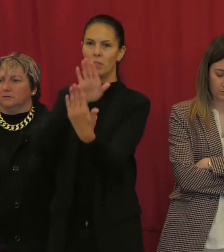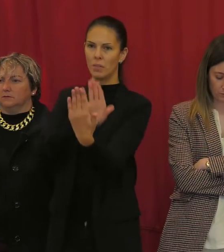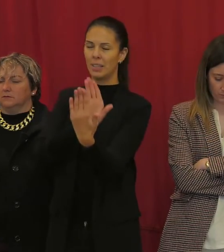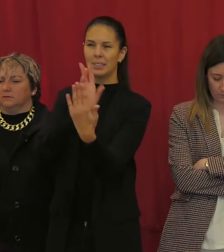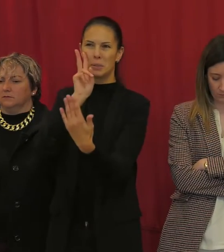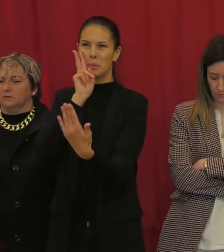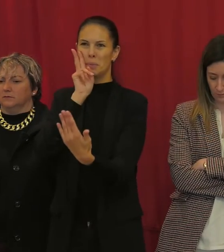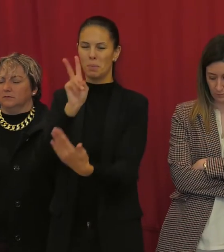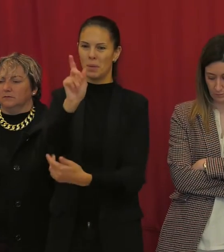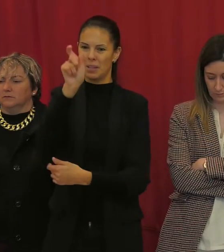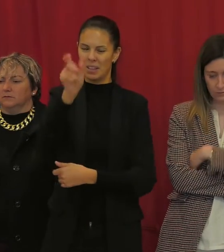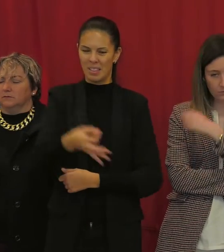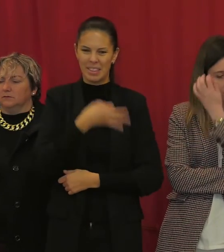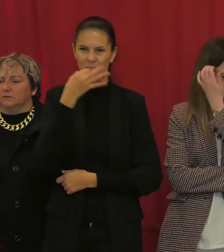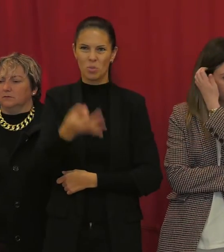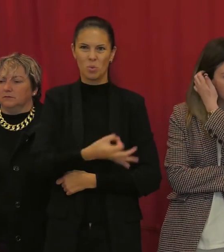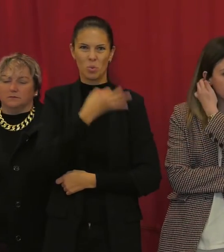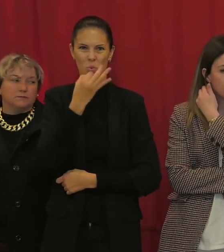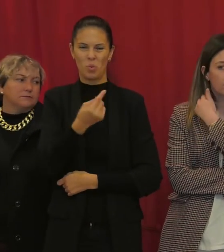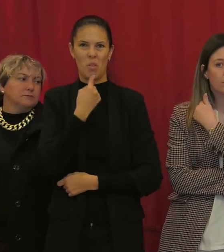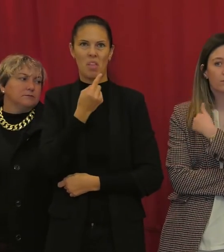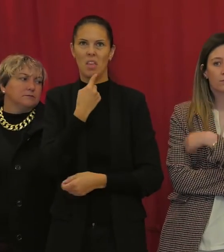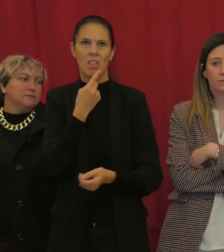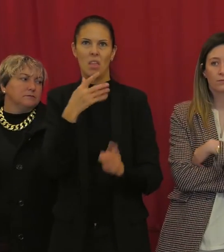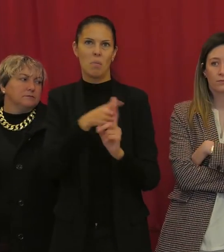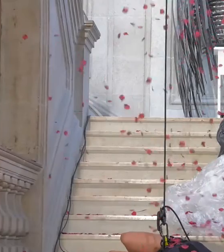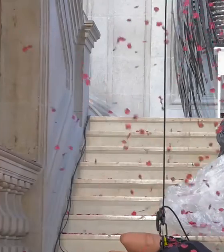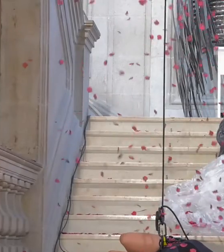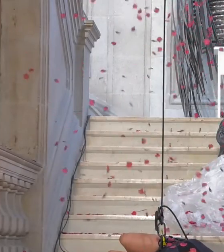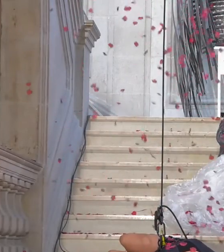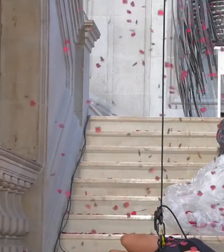dese despreciable discurso do negacionismo.